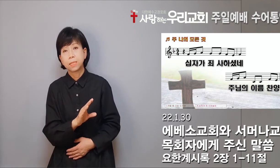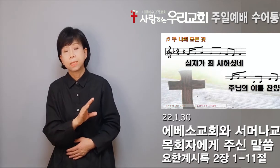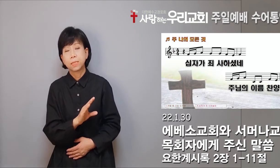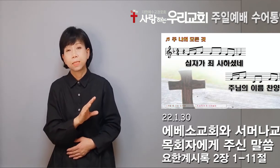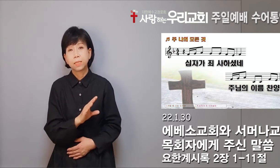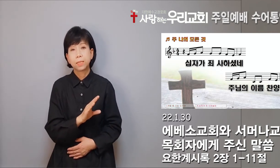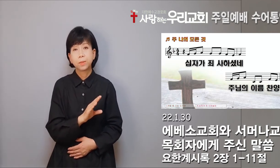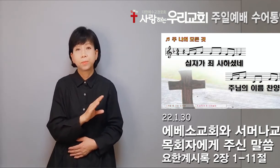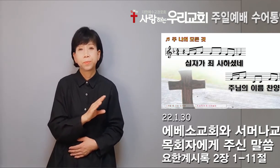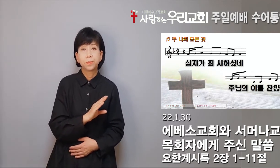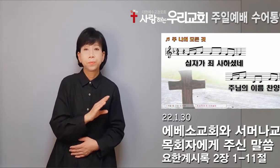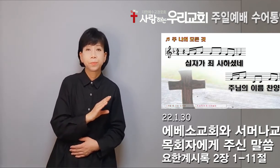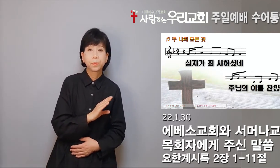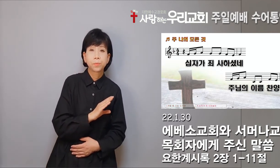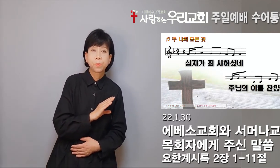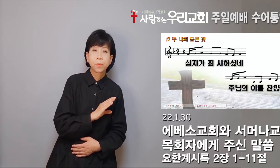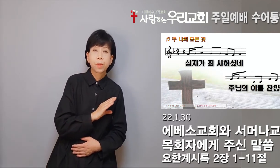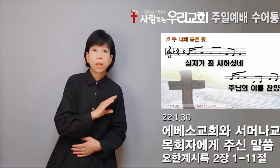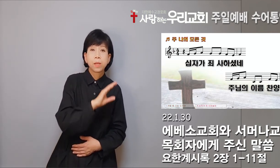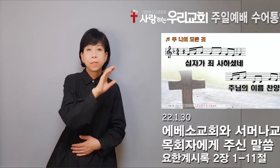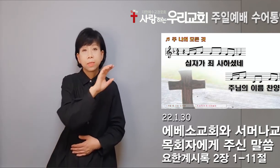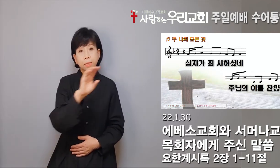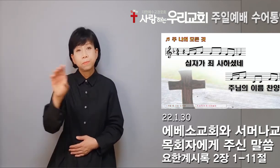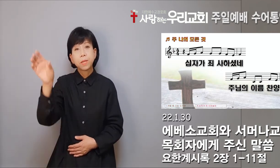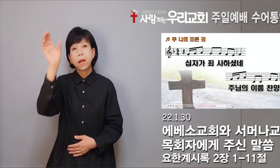십자가 죄 사하셨네.